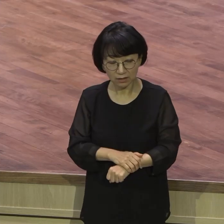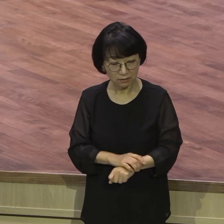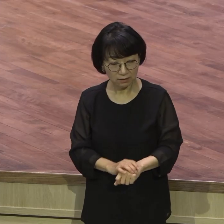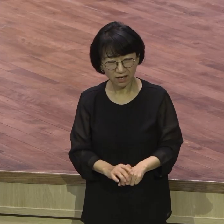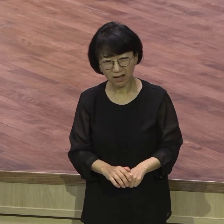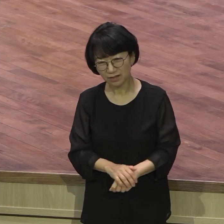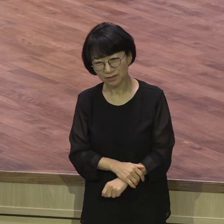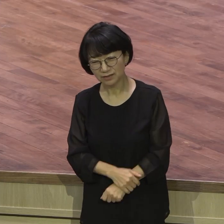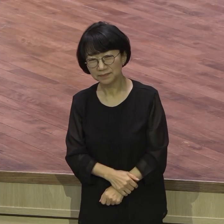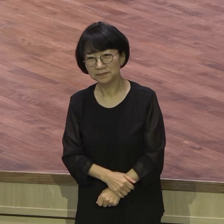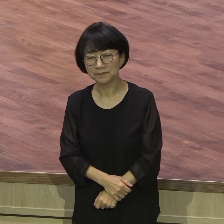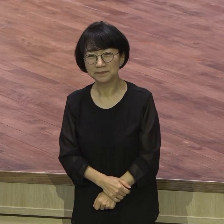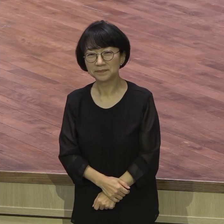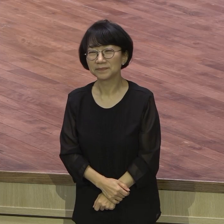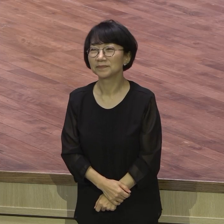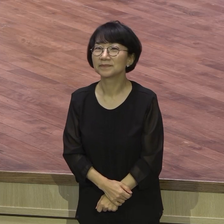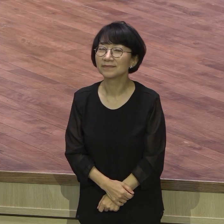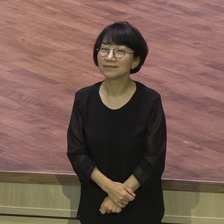말이에요